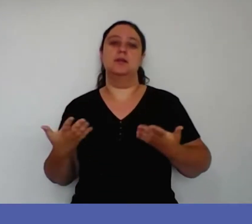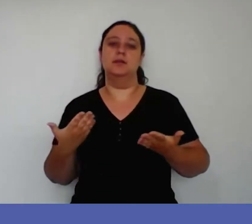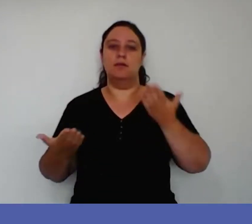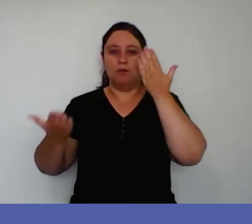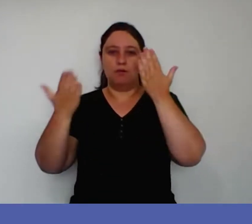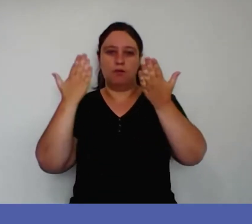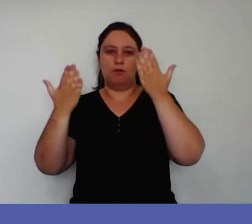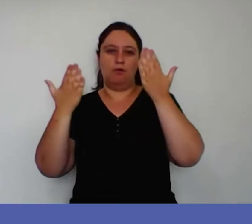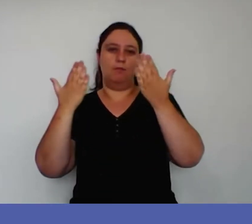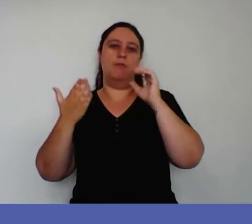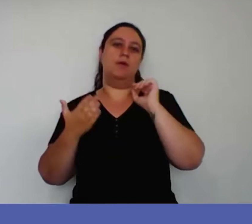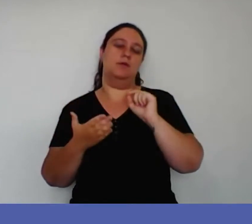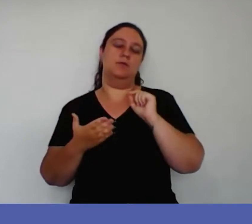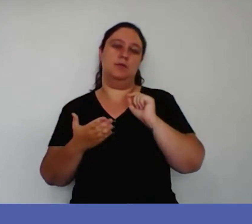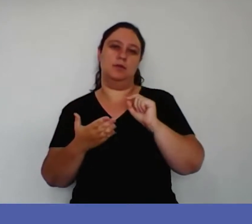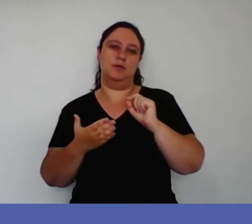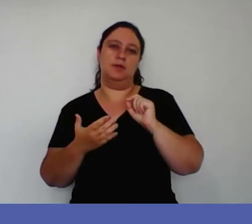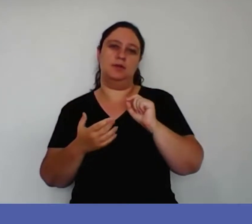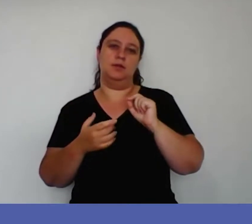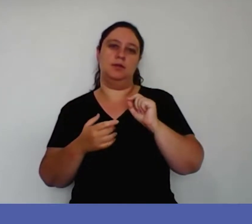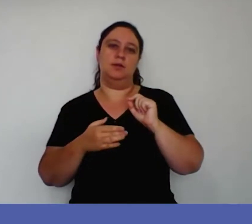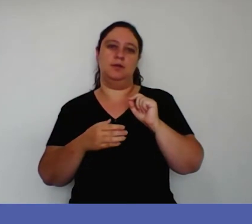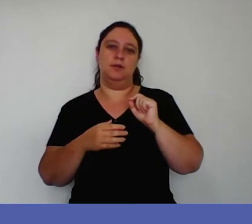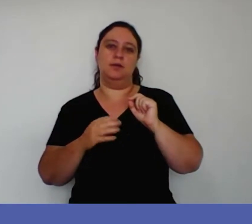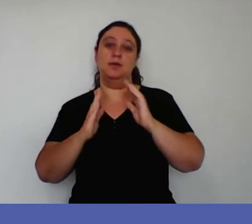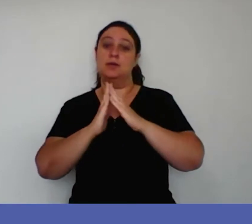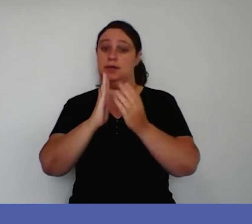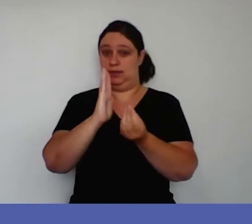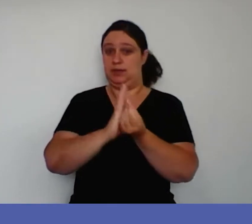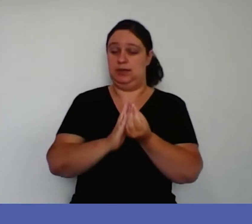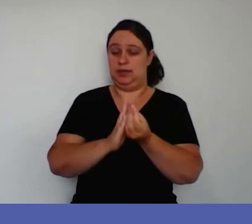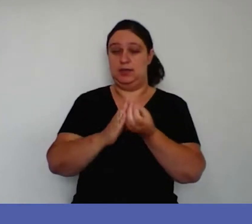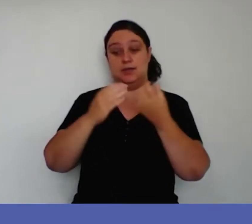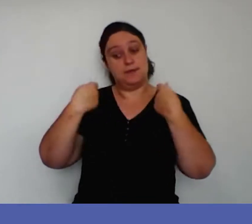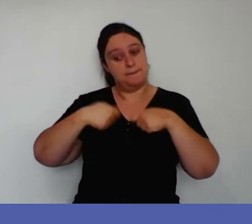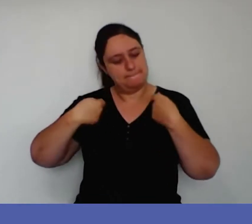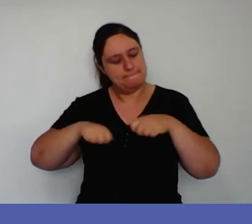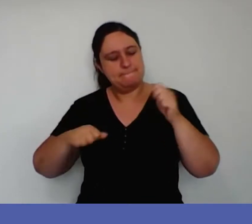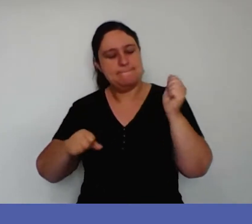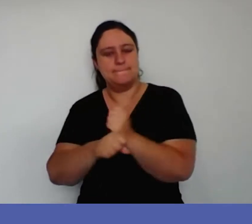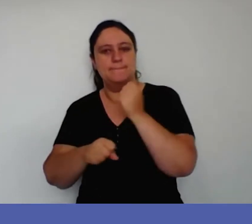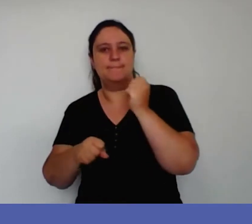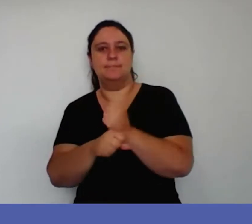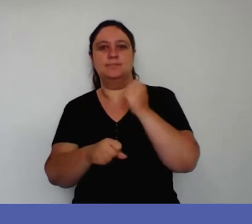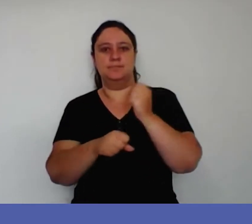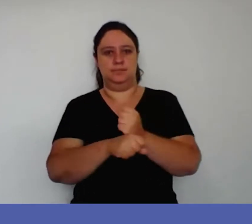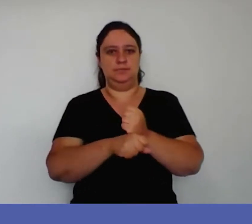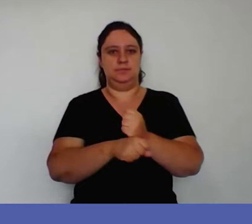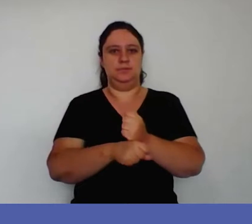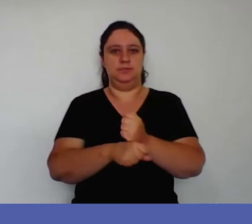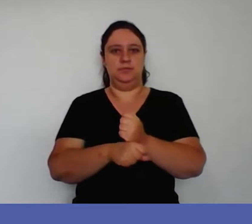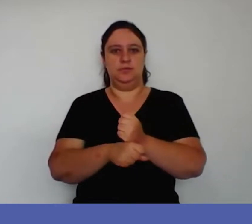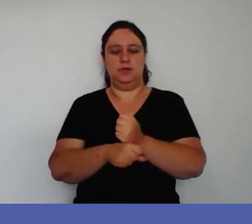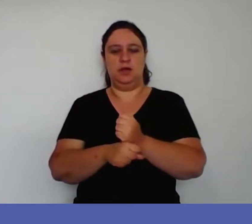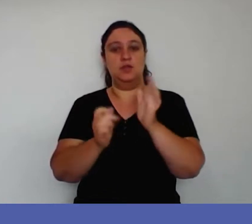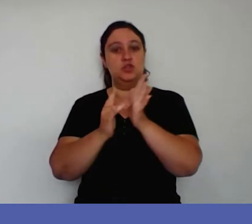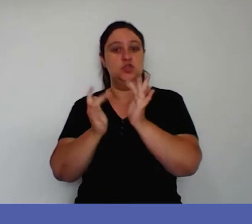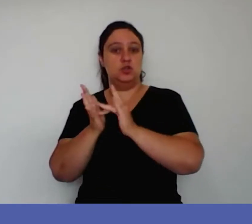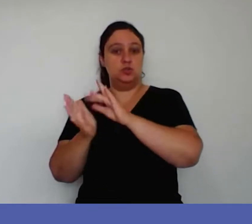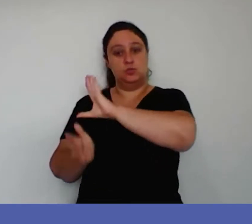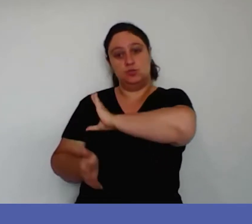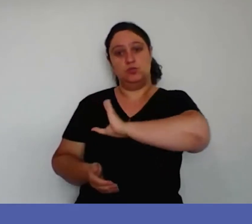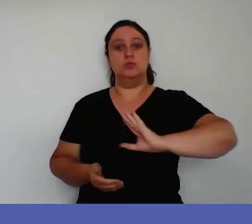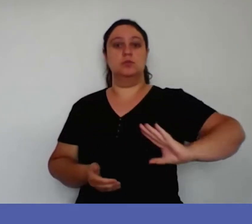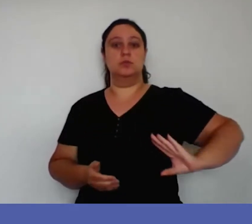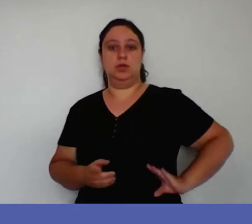igreja que ele precisa edificar. Ele é o Cristo, foi ungido por Deus para